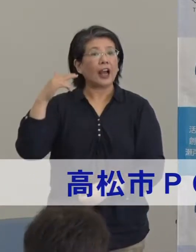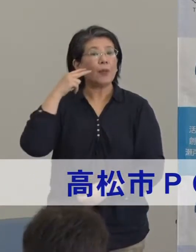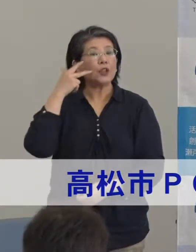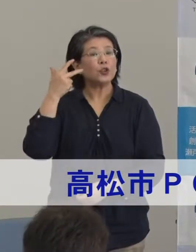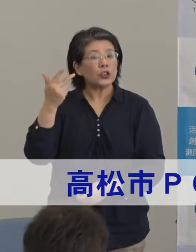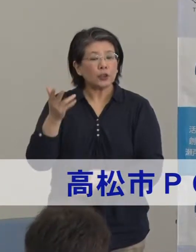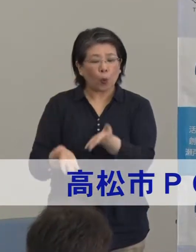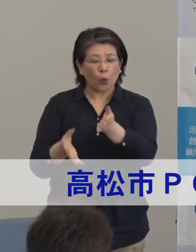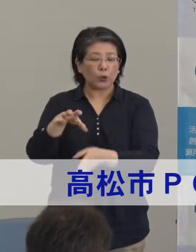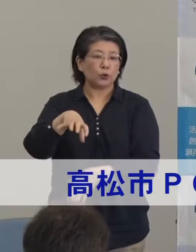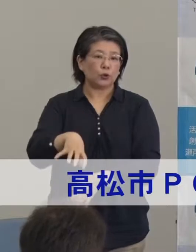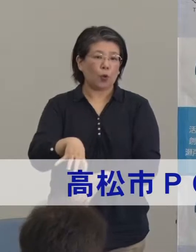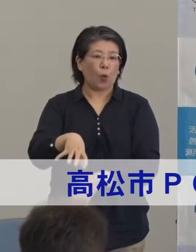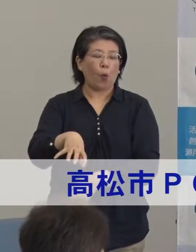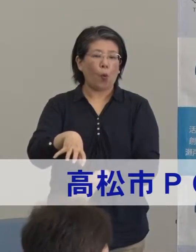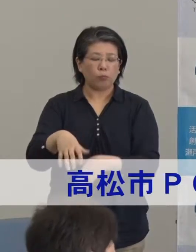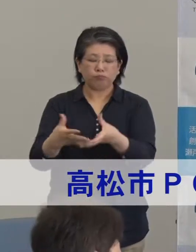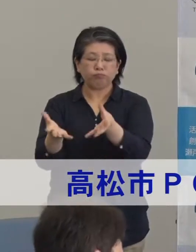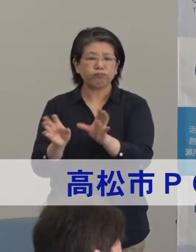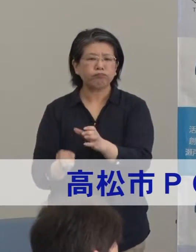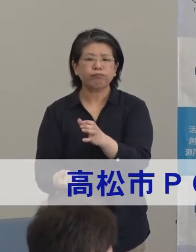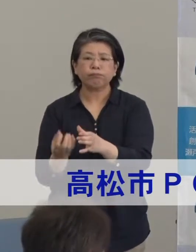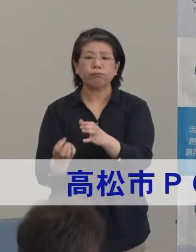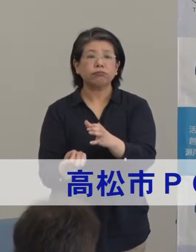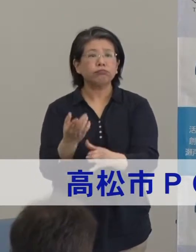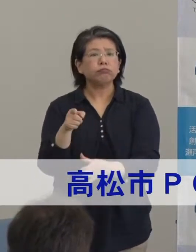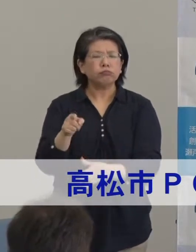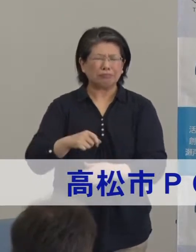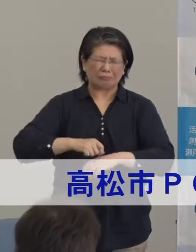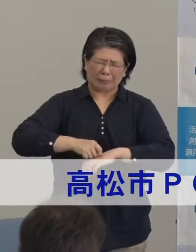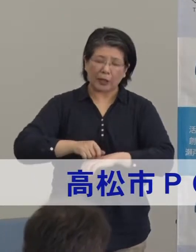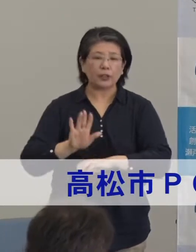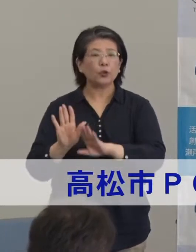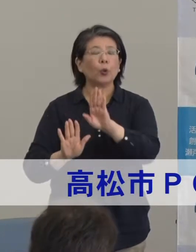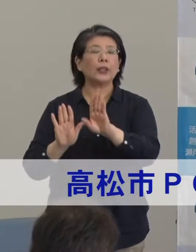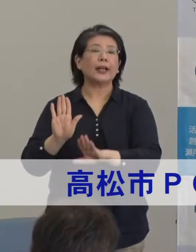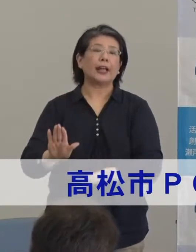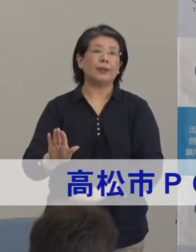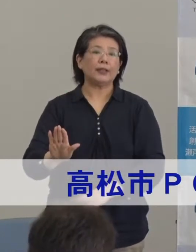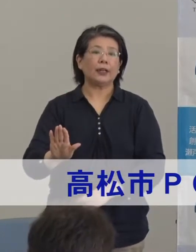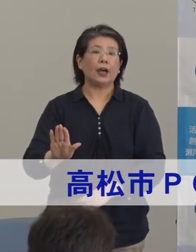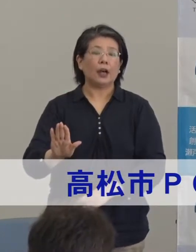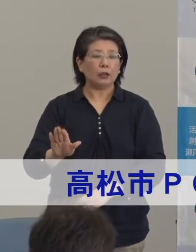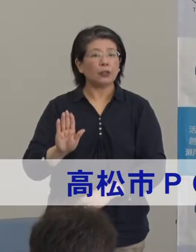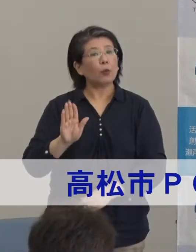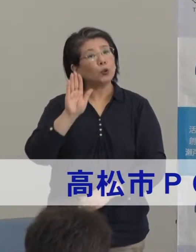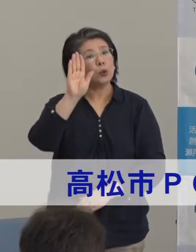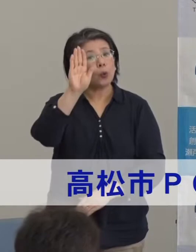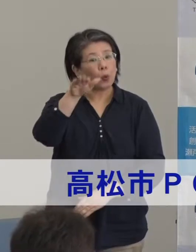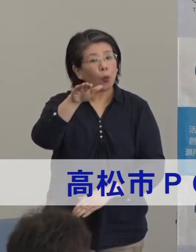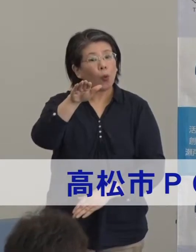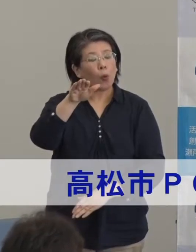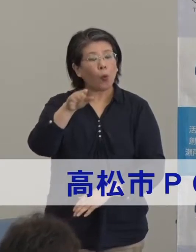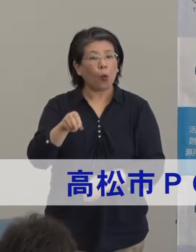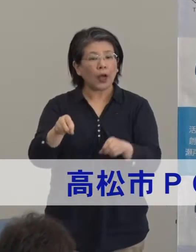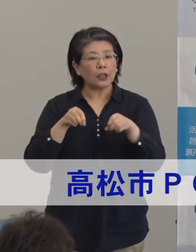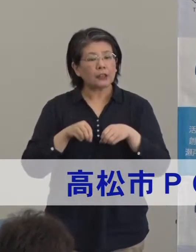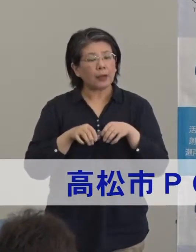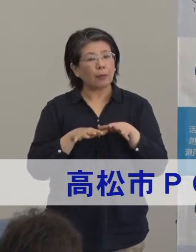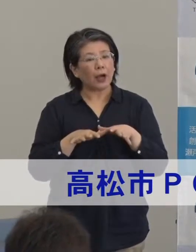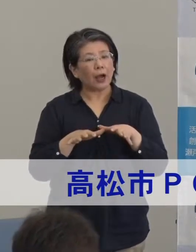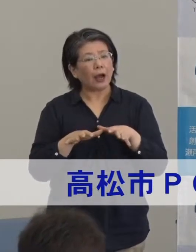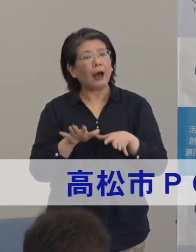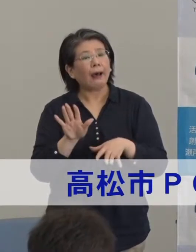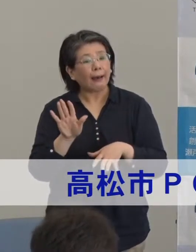感染が起きるなど、非常に厳しい事態もあったわけでございます。その後におきましても、感染拡大に伴いま